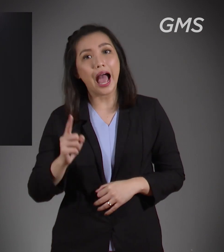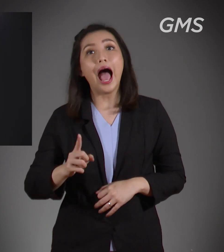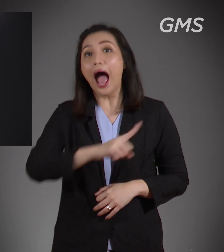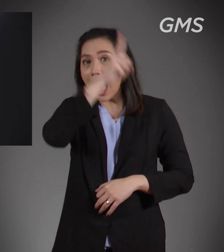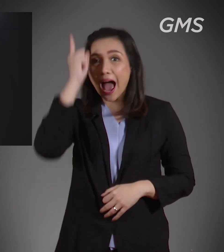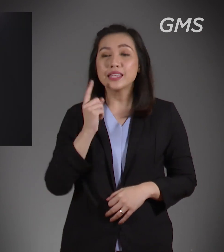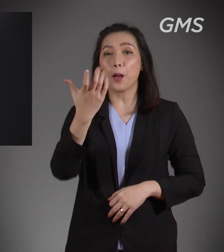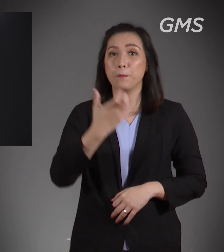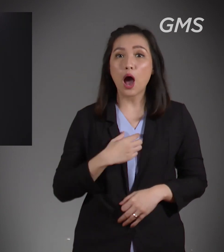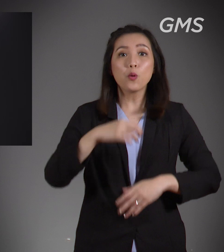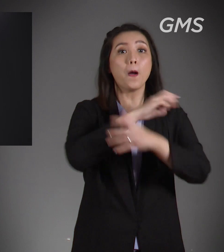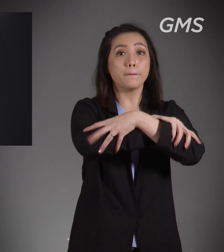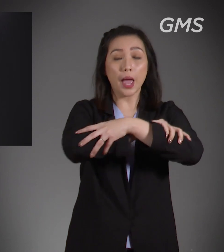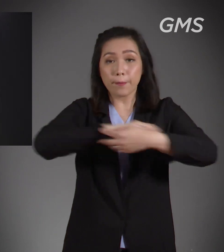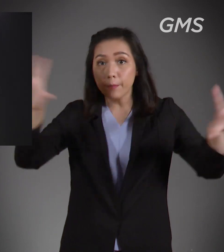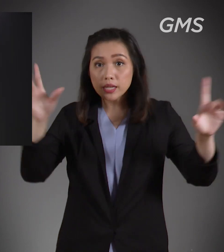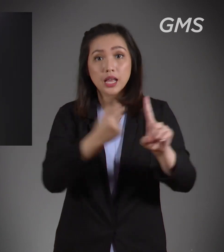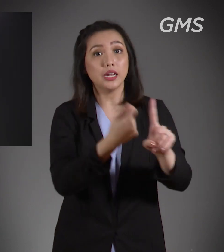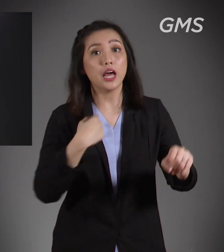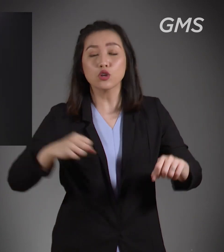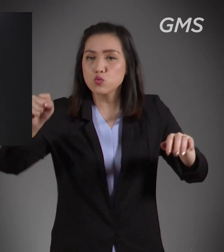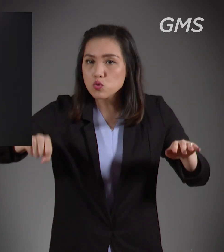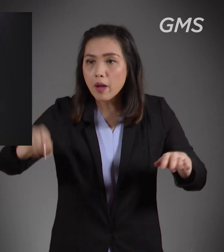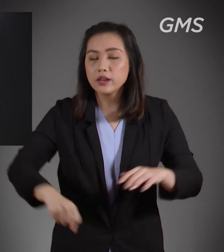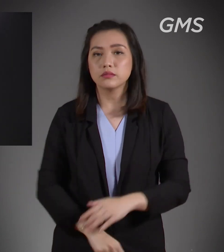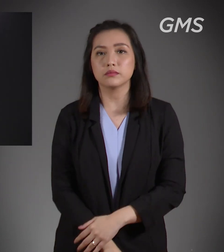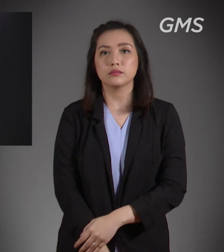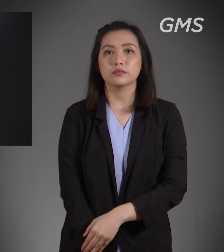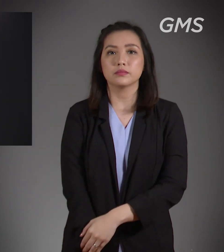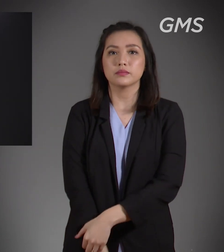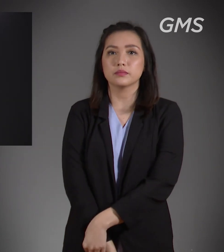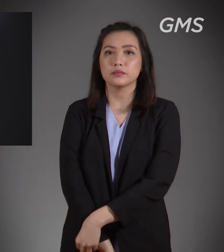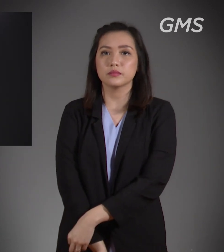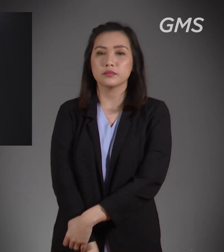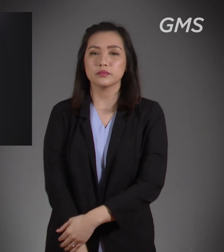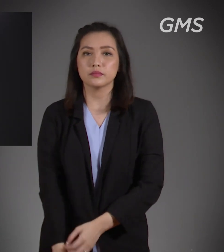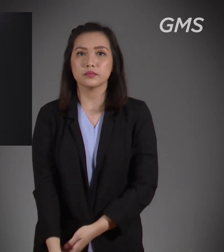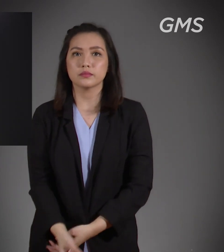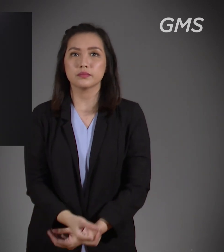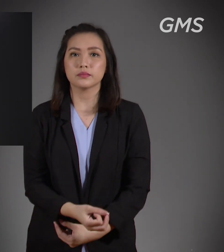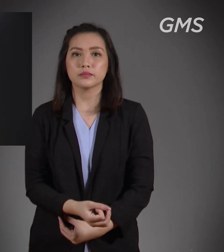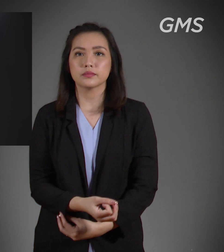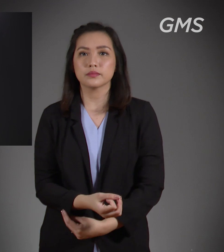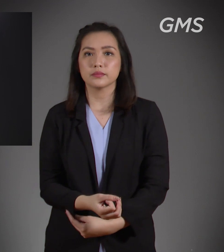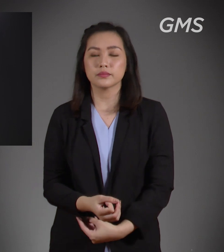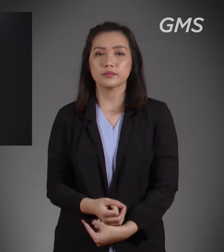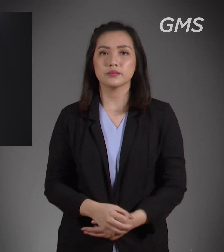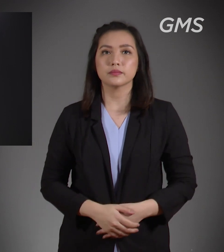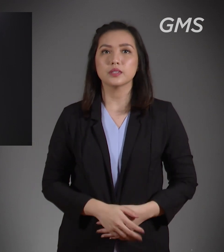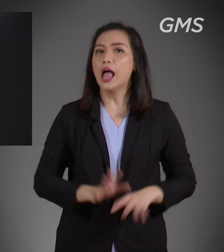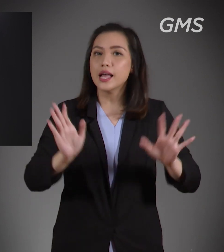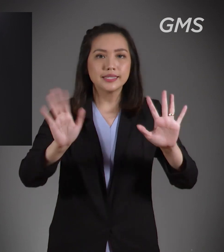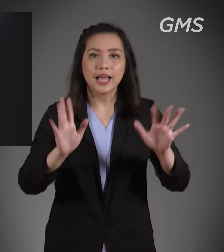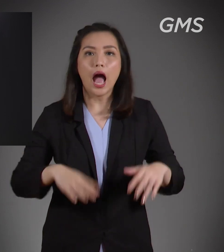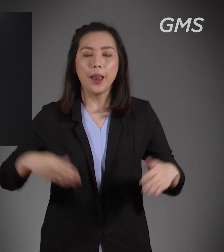hukuman. Dia gak kejar perkenanan. Karena itu jemaat yang terkasih, jangan